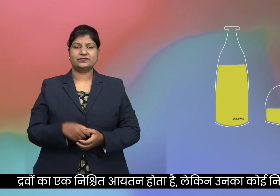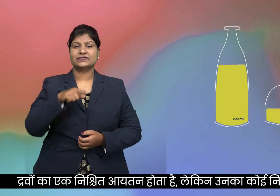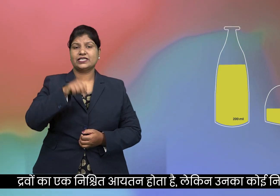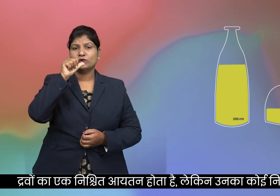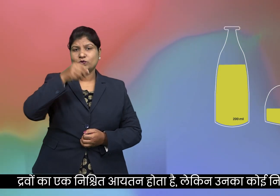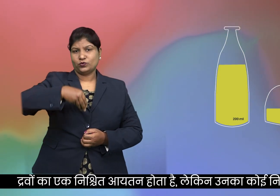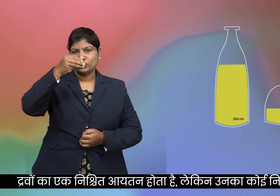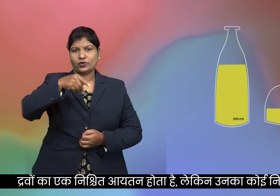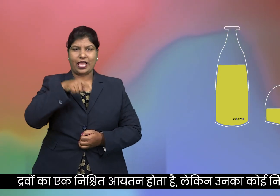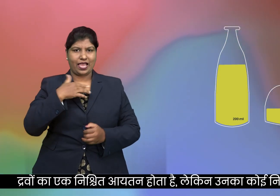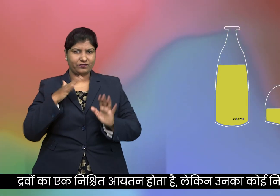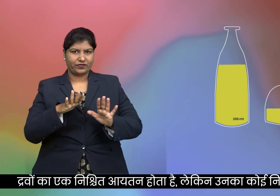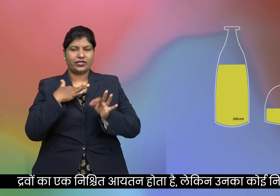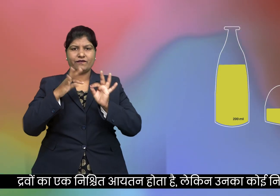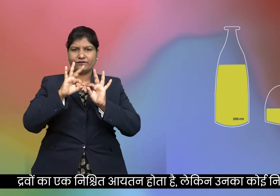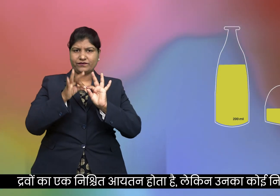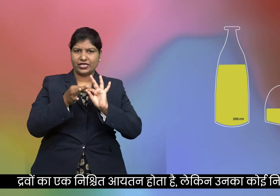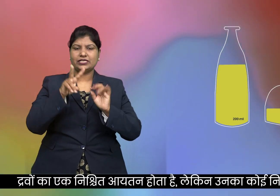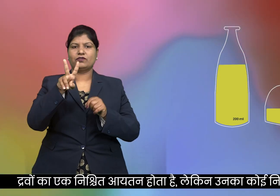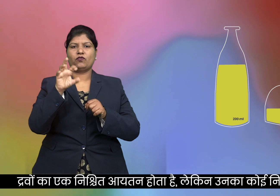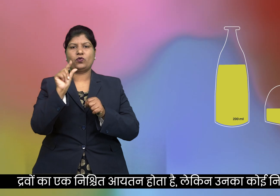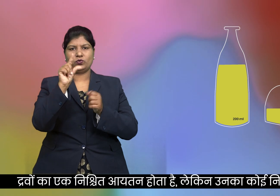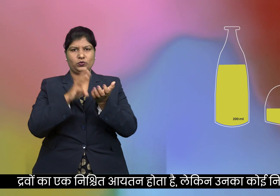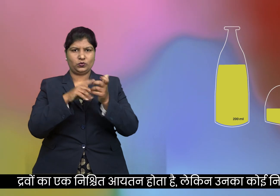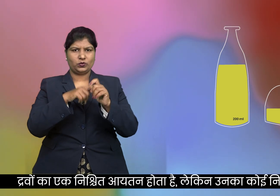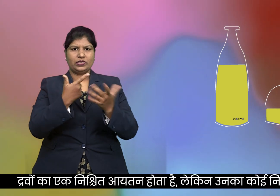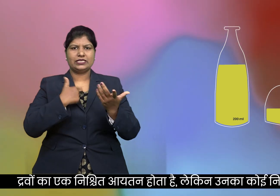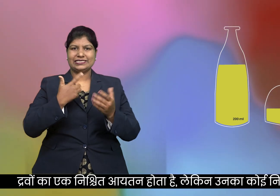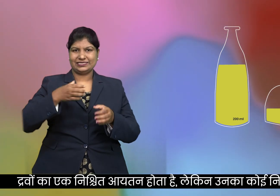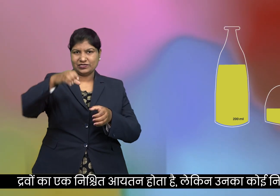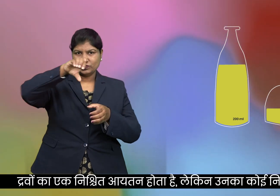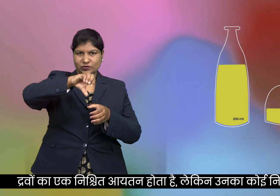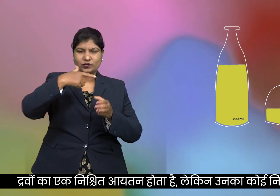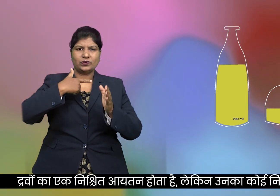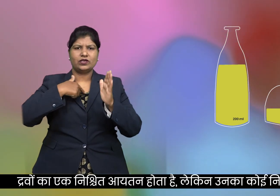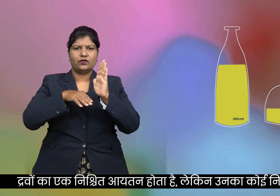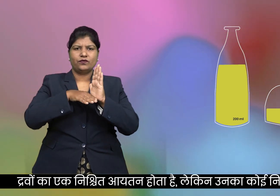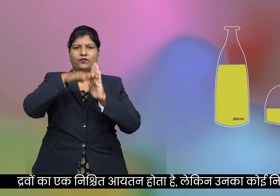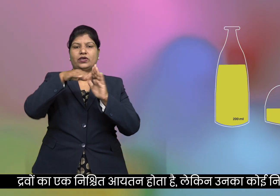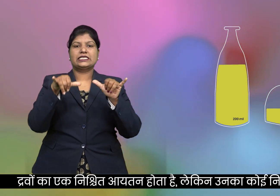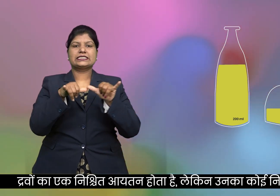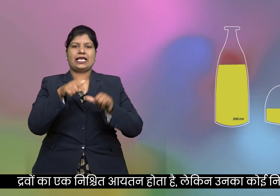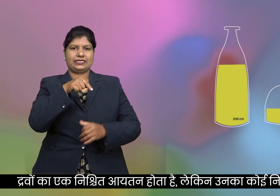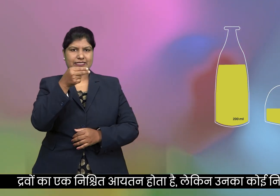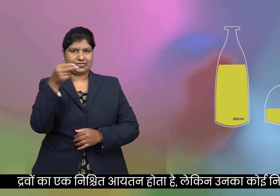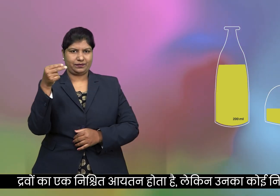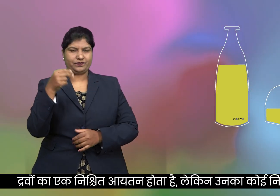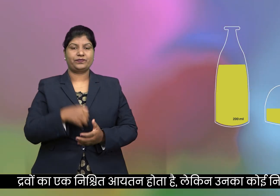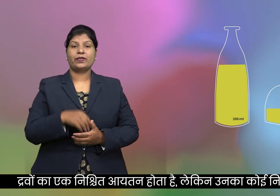द्रवों का एक निश्चित आयतन होता है लेकिन उनका कोई निश्चित